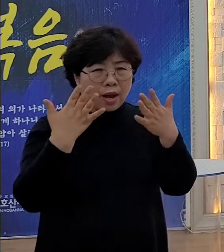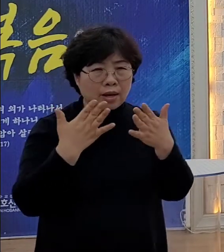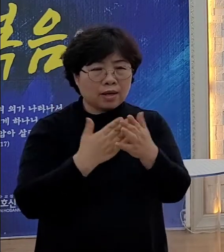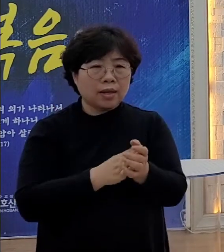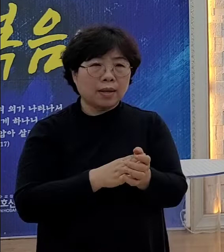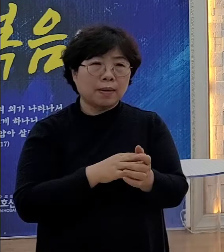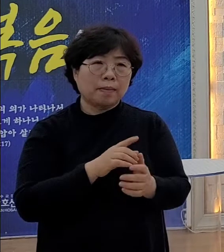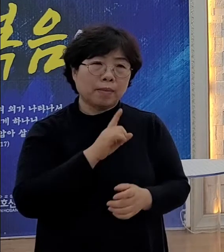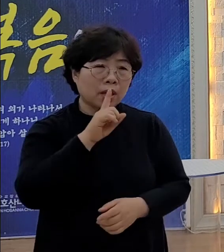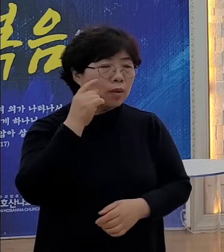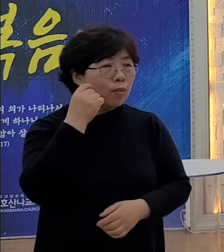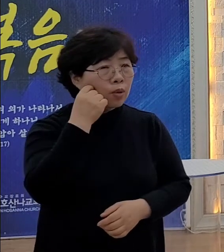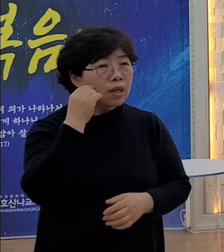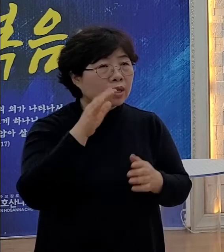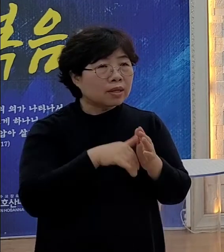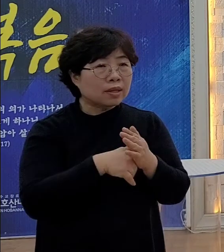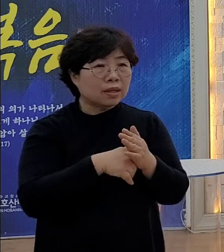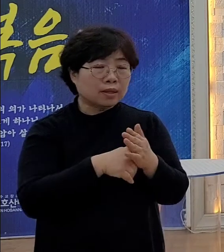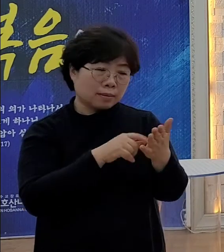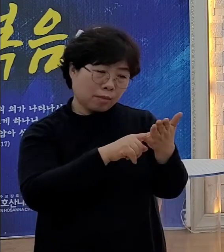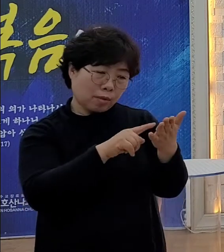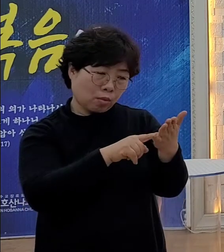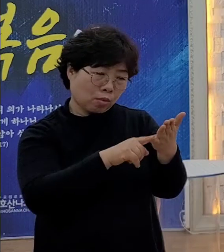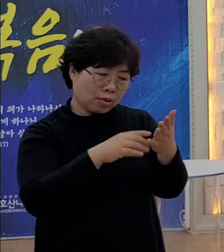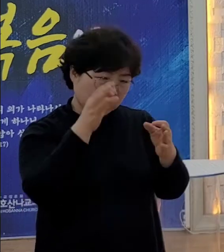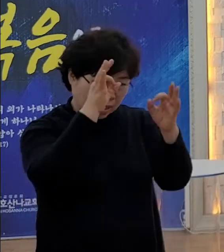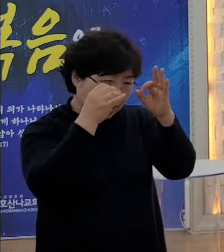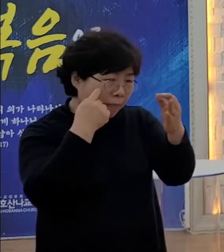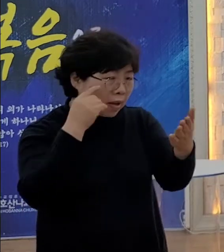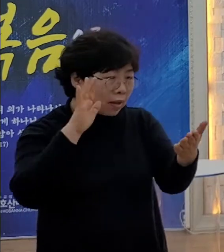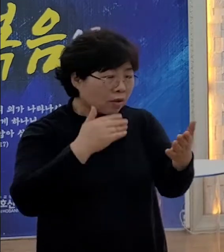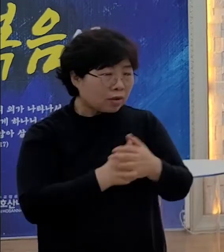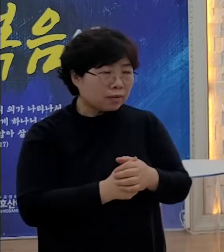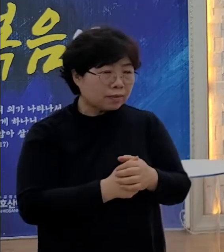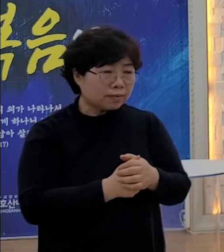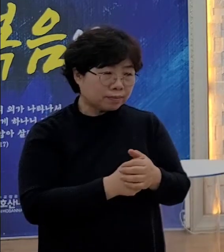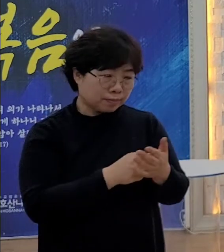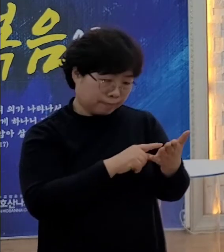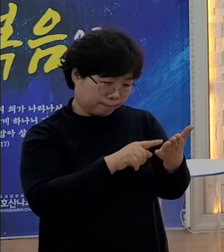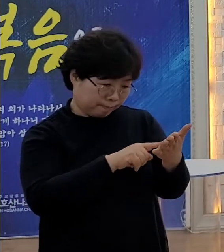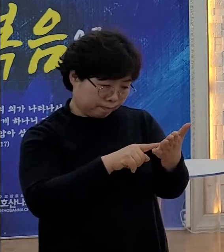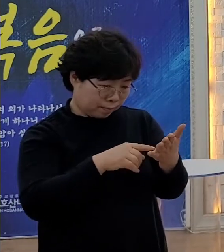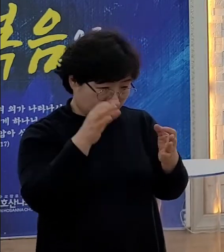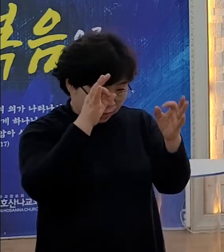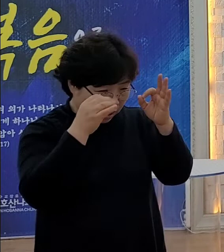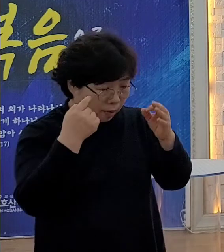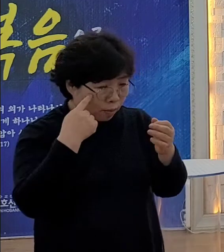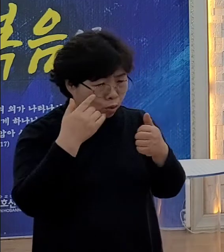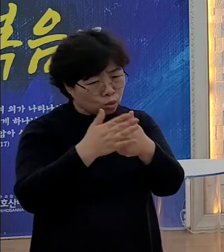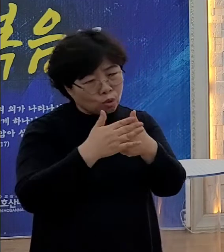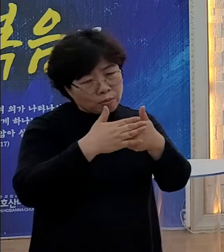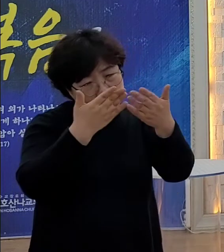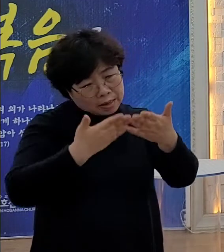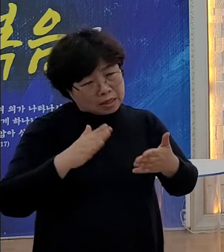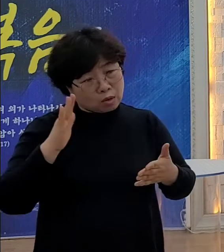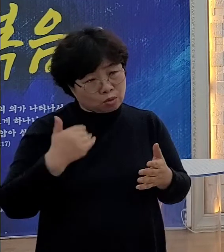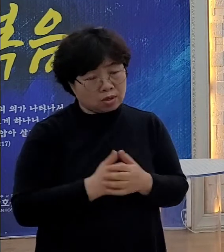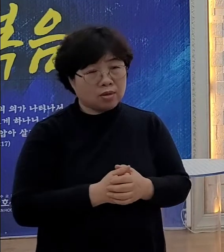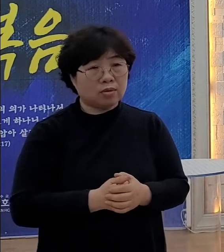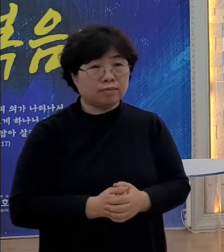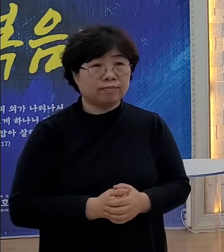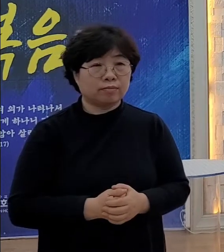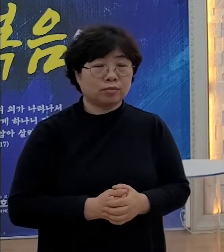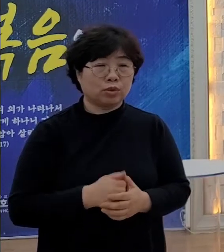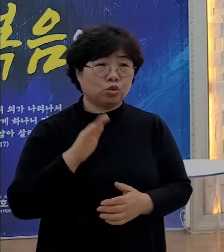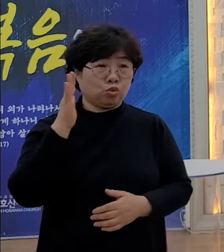할 수 없으면 어플이라도 깔아야죠. 이 어플의 수치를 통해서라도 도움을 받는 시대입니다. 그게 요즘 시대